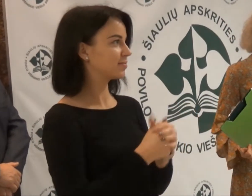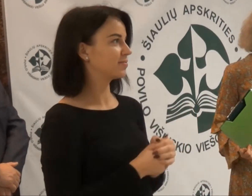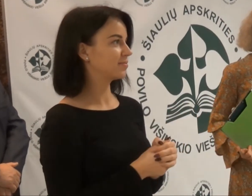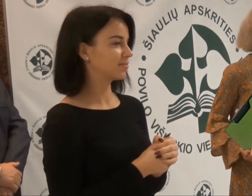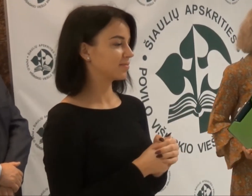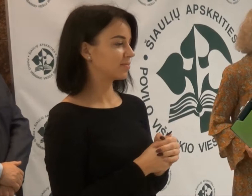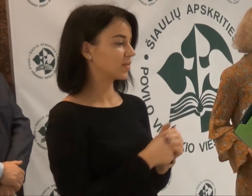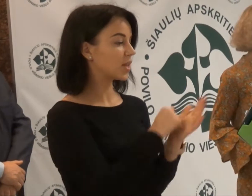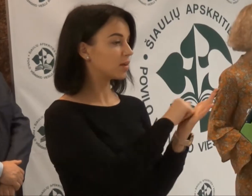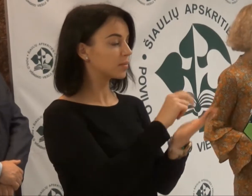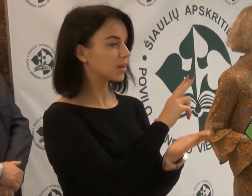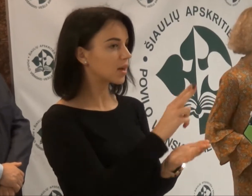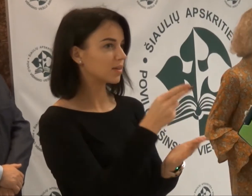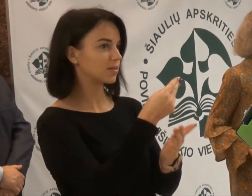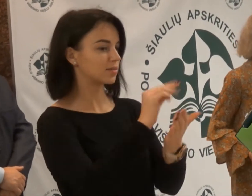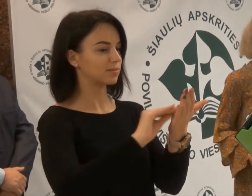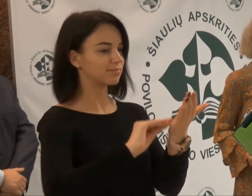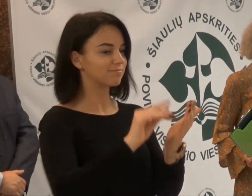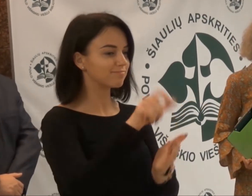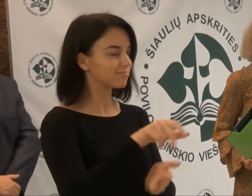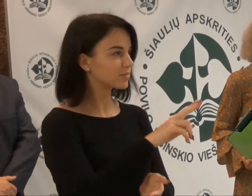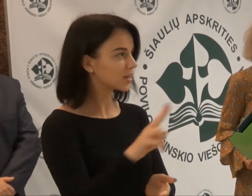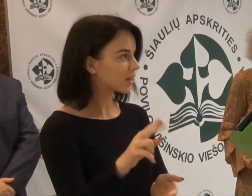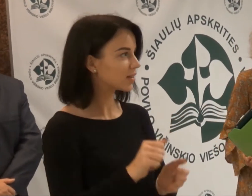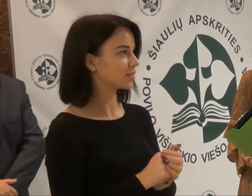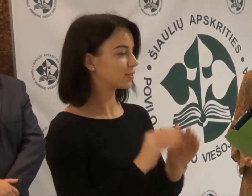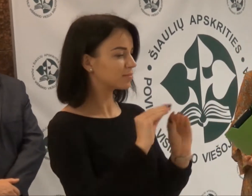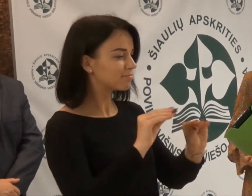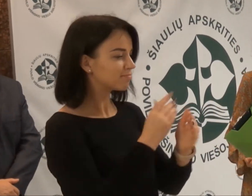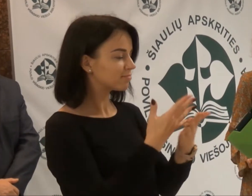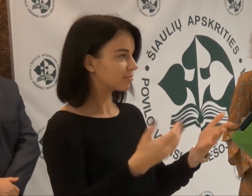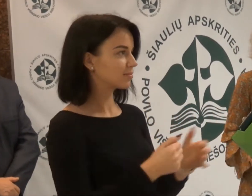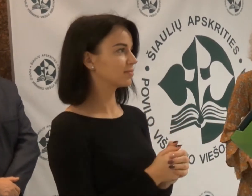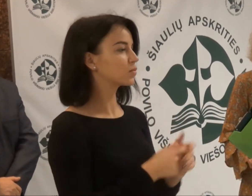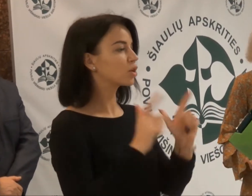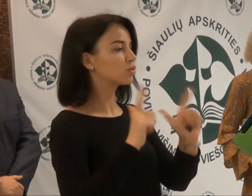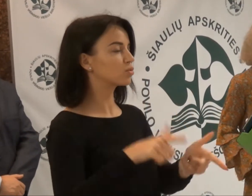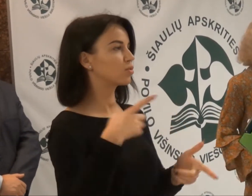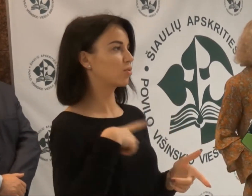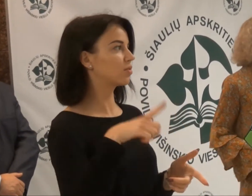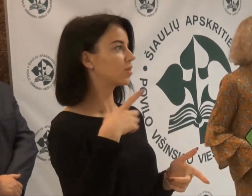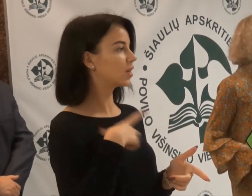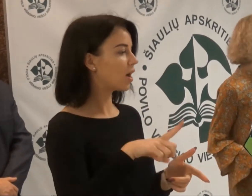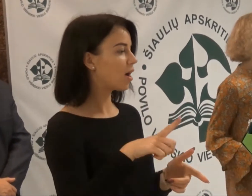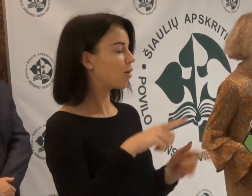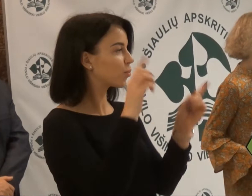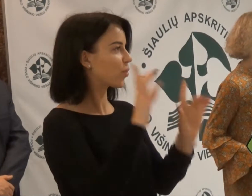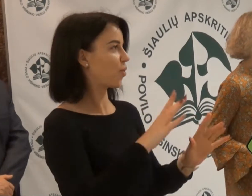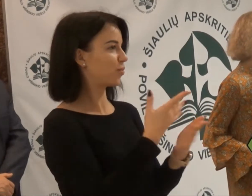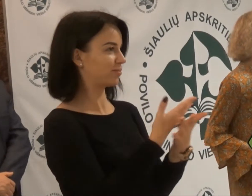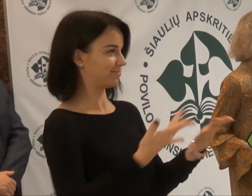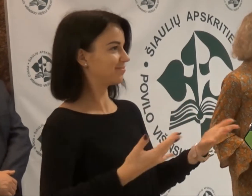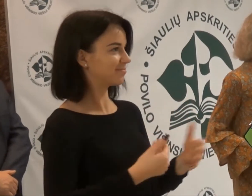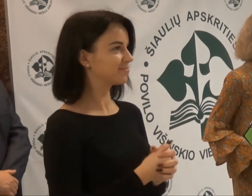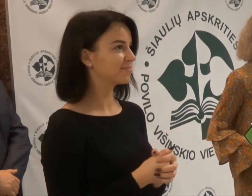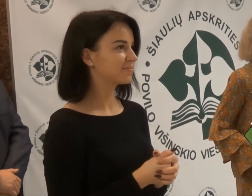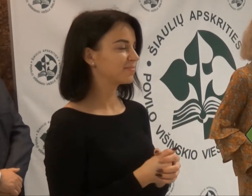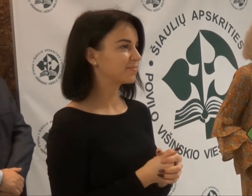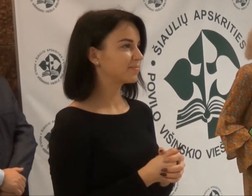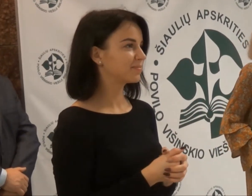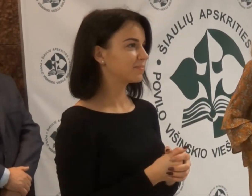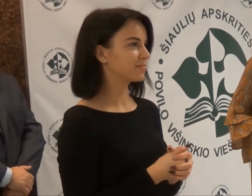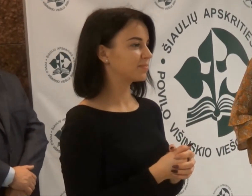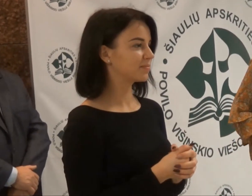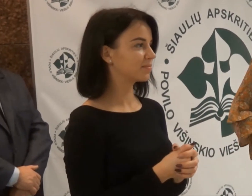su leidėjais, autoriais, edukatoriais. Tikrai laukia nematytų staigmenų diena. Na, o